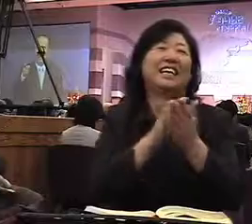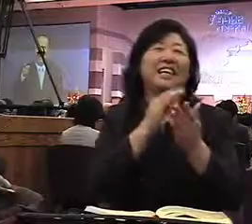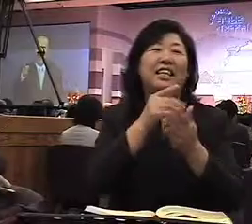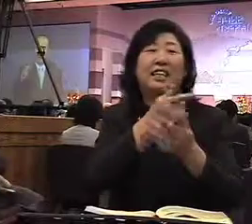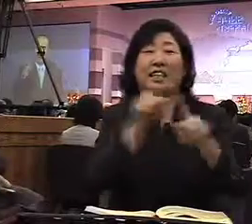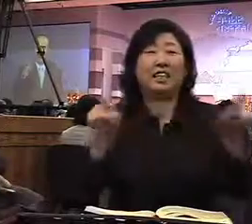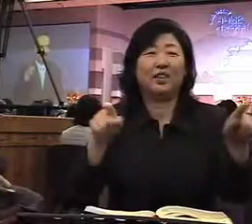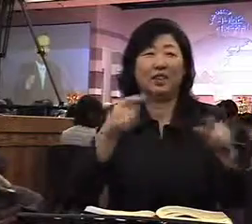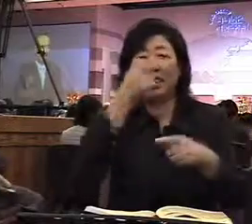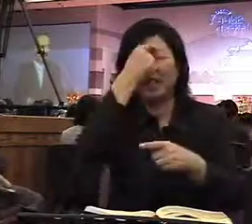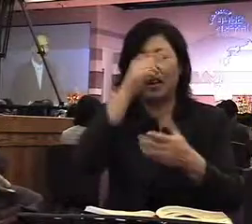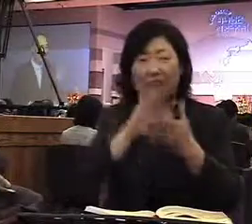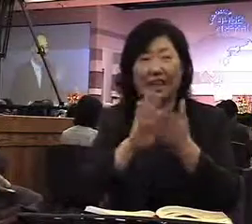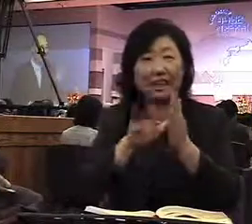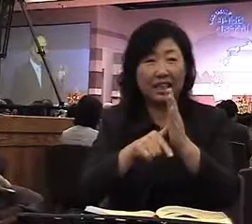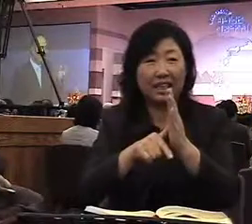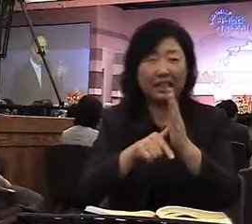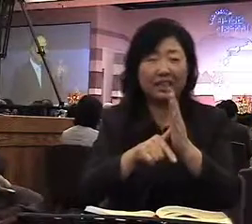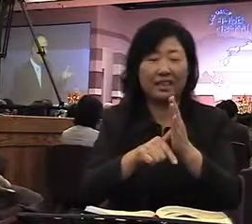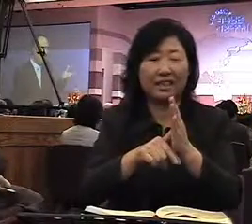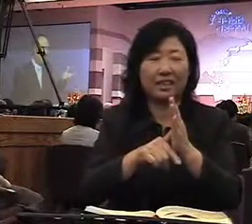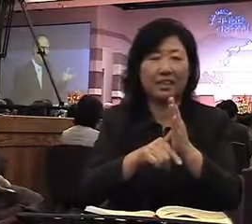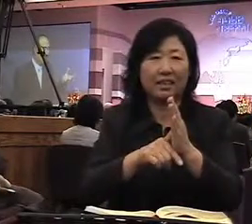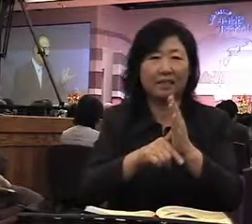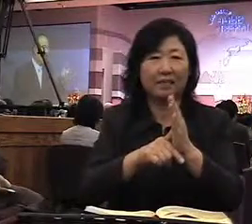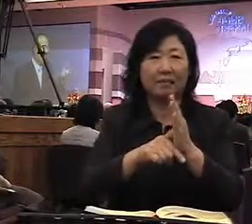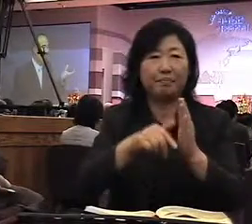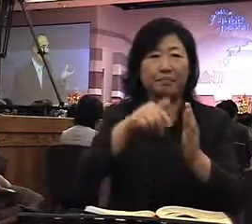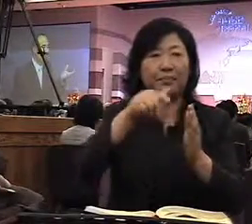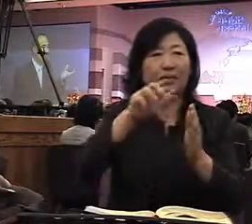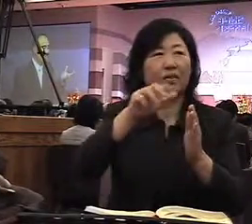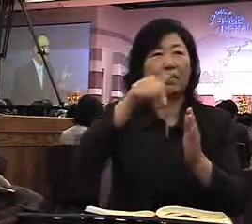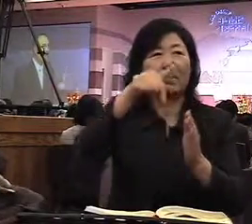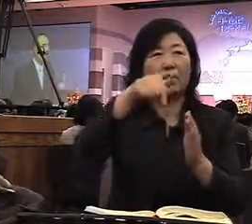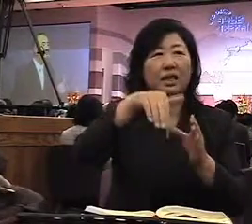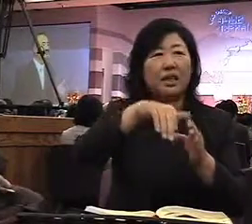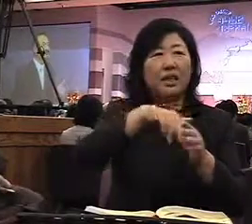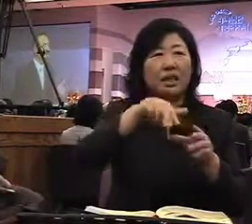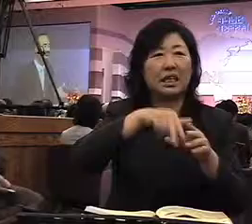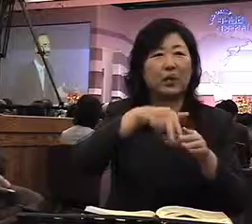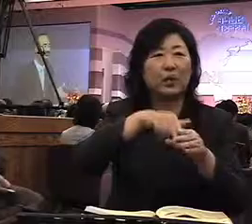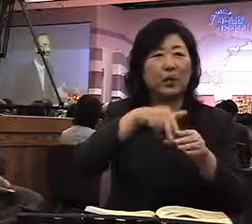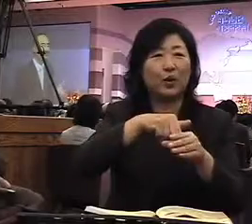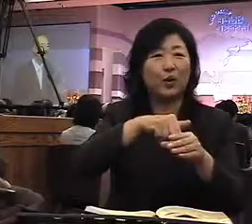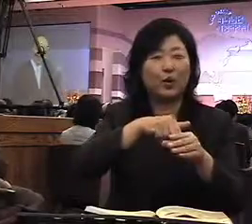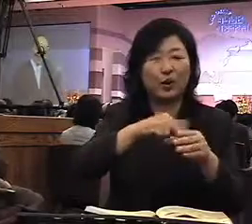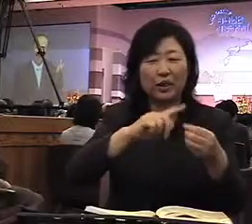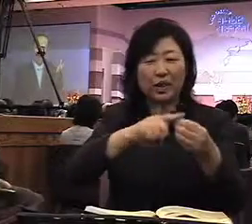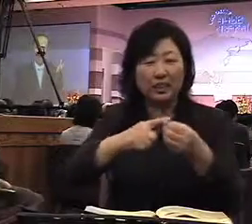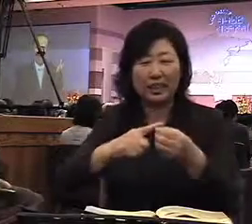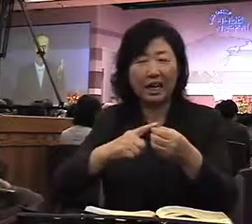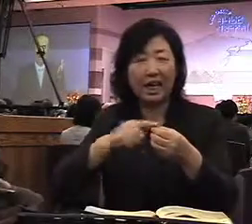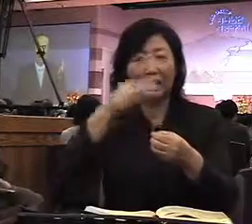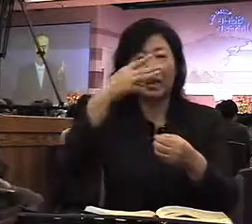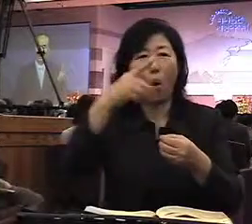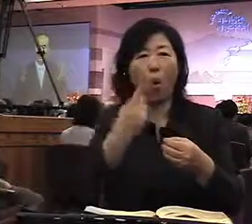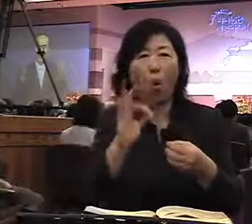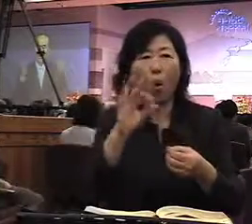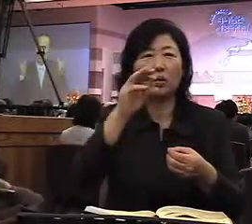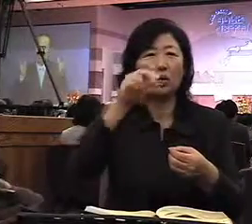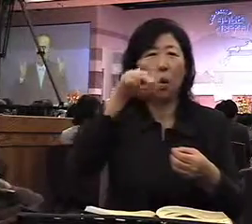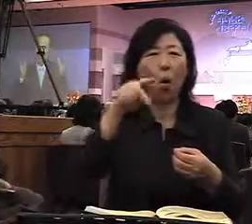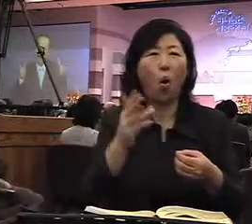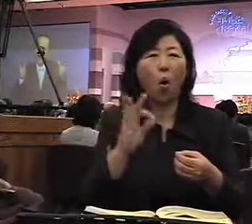그들도 기도할 때 기도를 하는데 여러분 기독교 사전에 통성기도라는 단어가 없습니다. 크게 기도라는 게 있지만